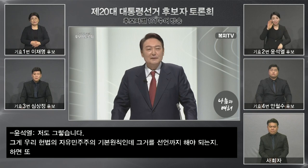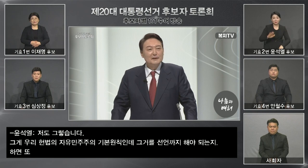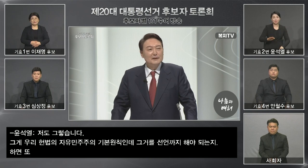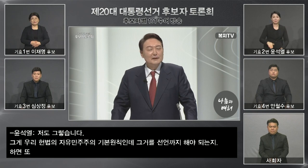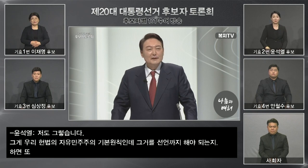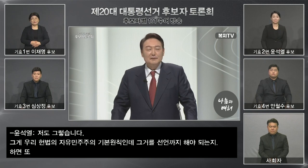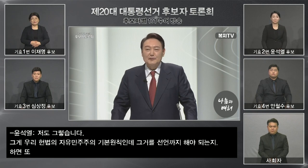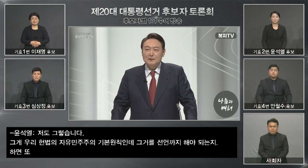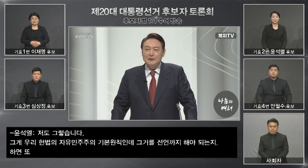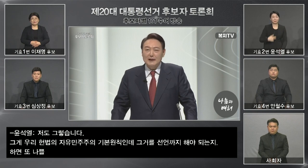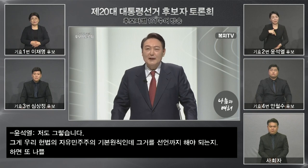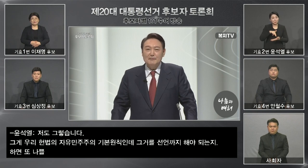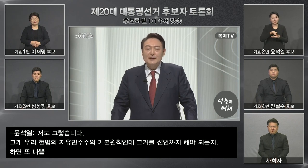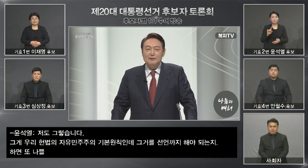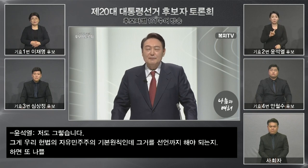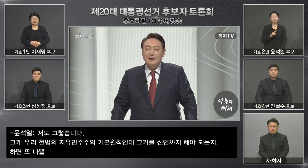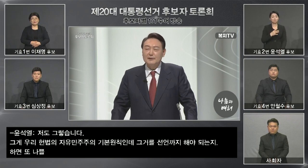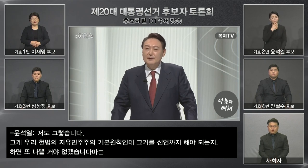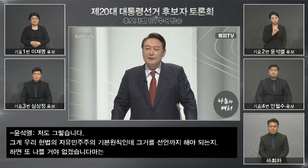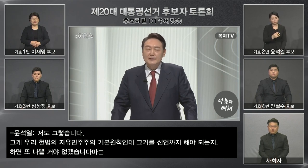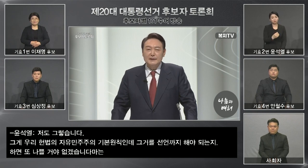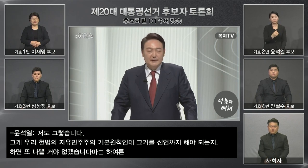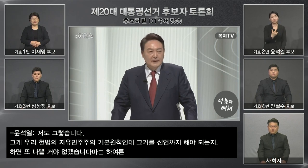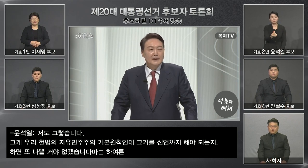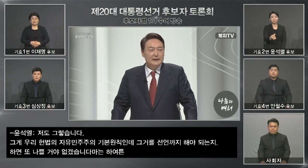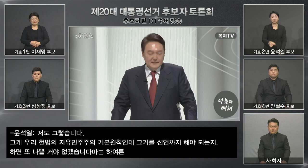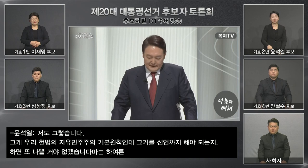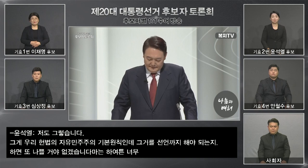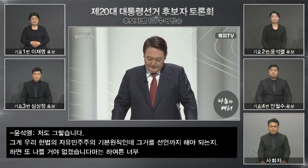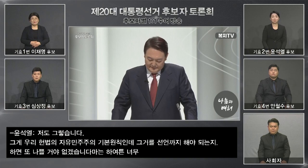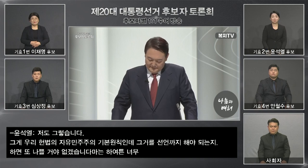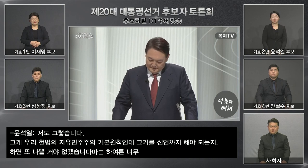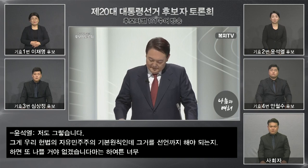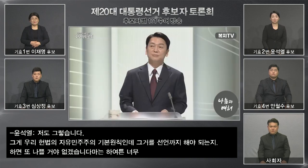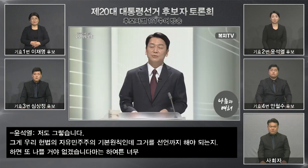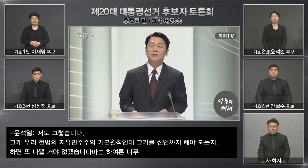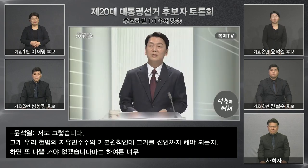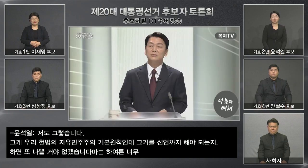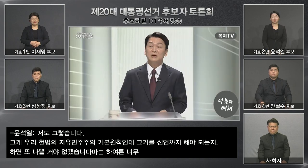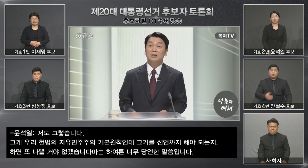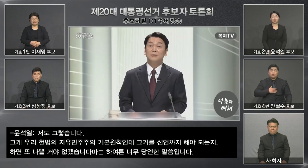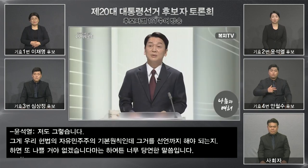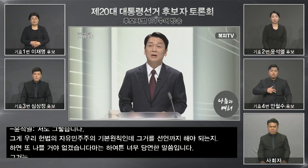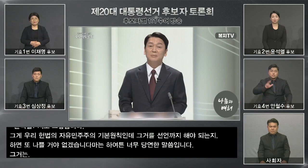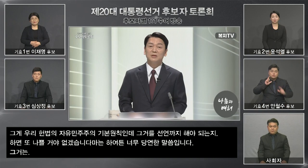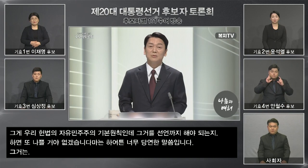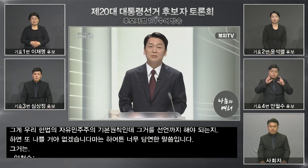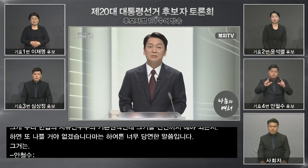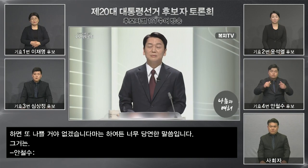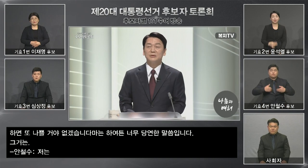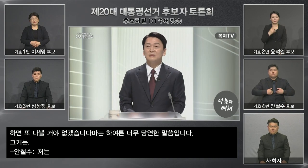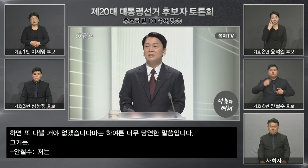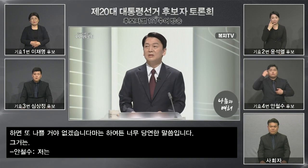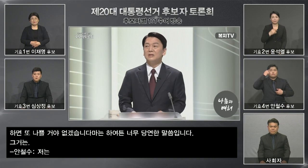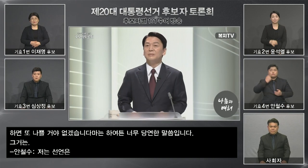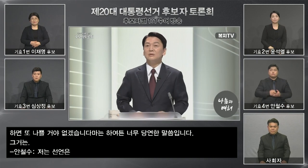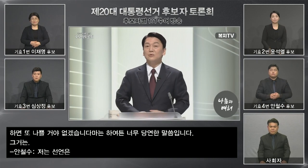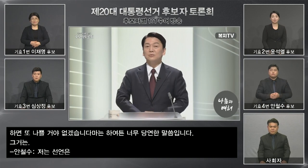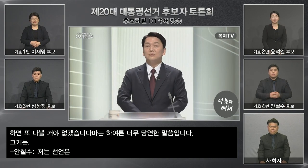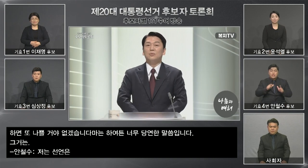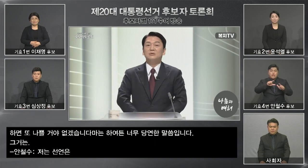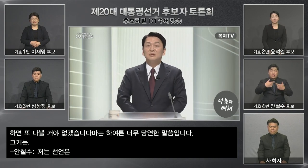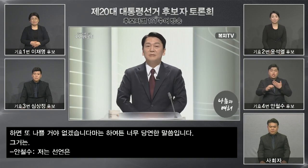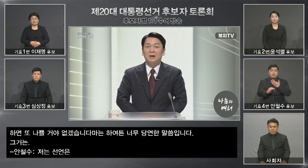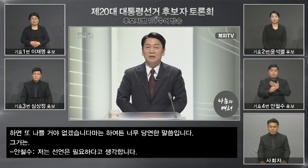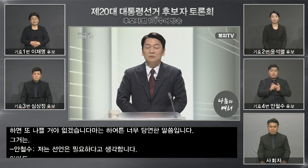하여튼 너무 당연한 말씀입니다. 그거는 저는 선언은 필요하다고 생각합니다. 아마도 그러면 이